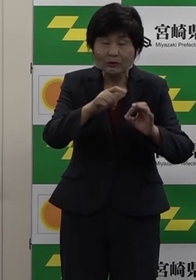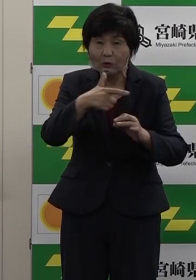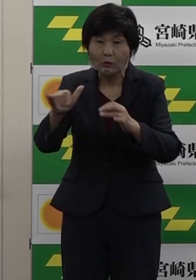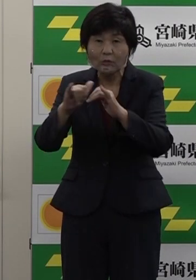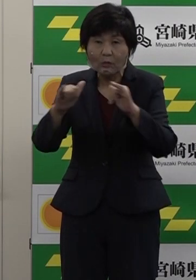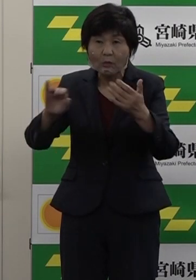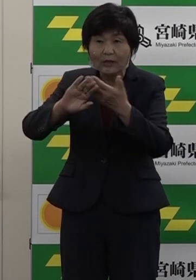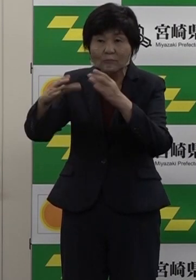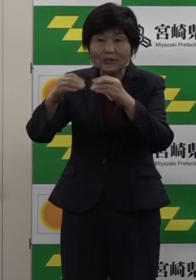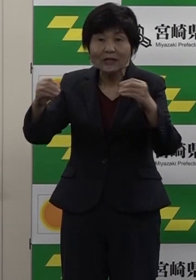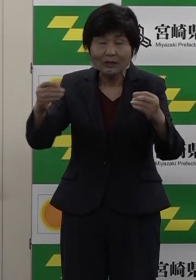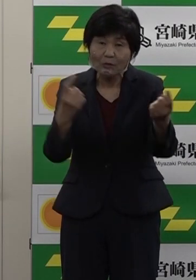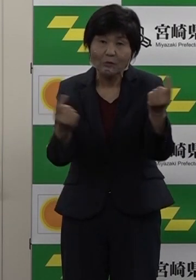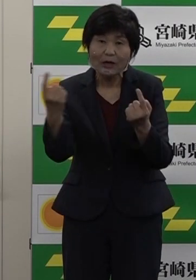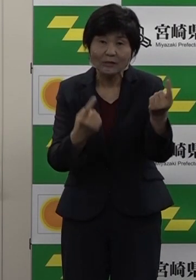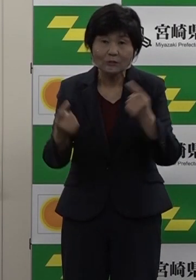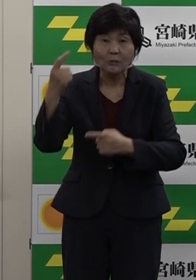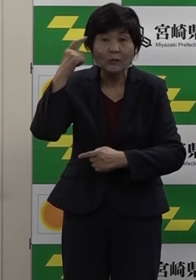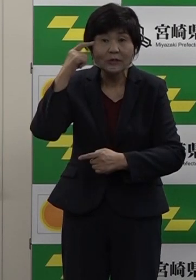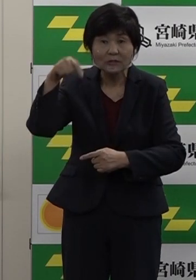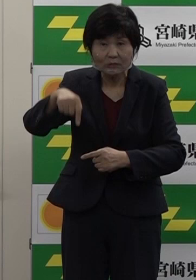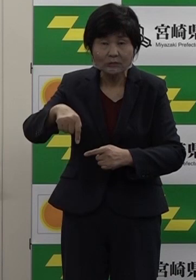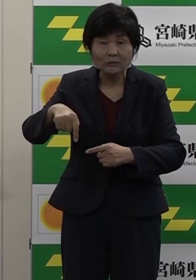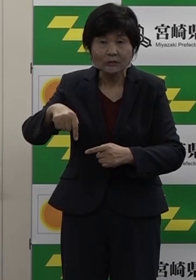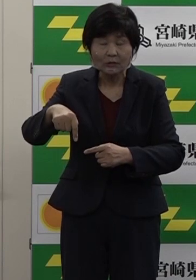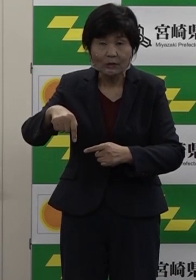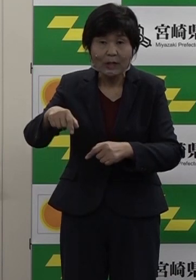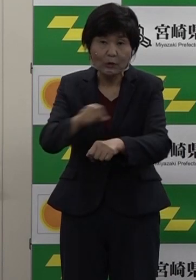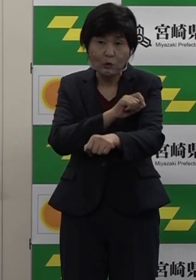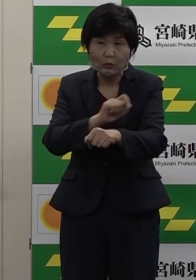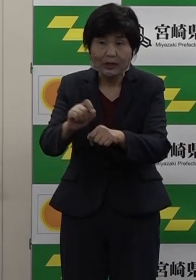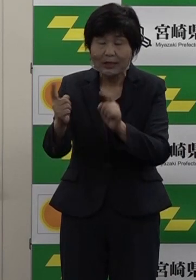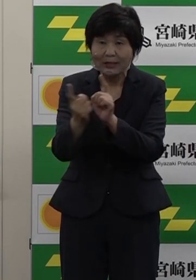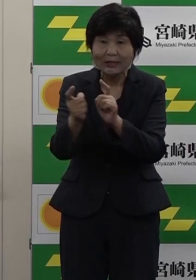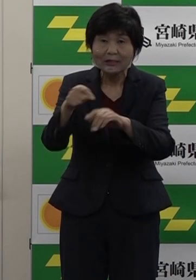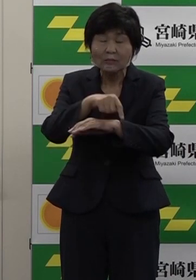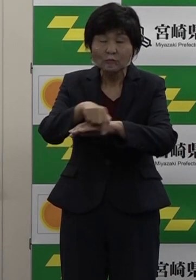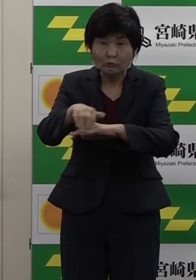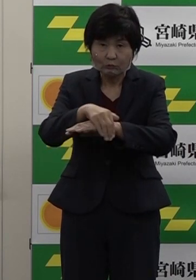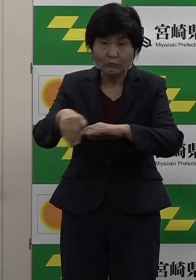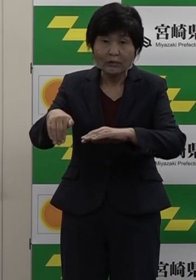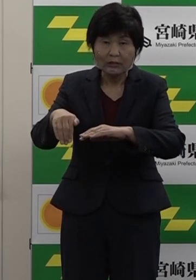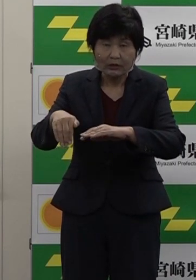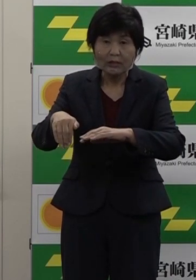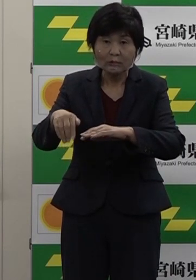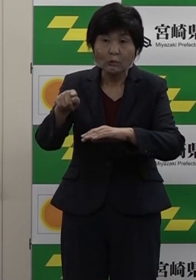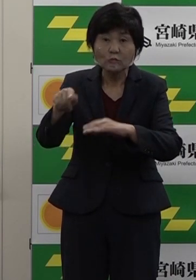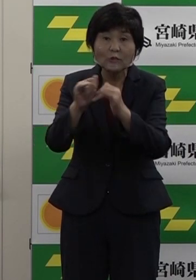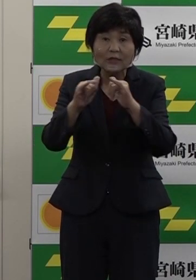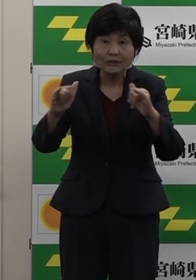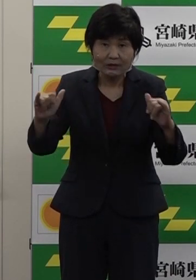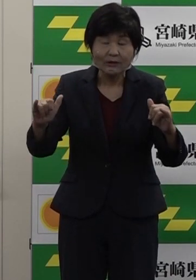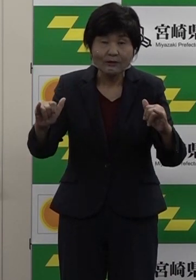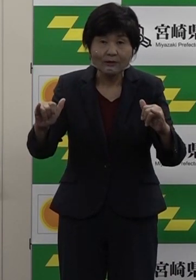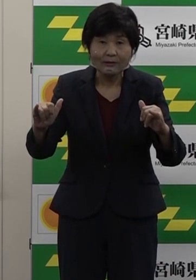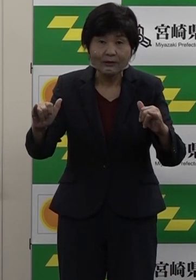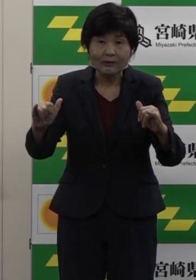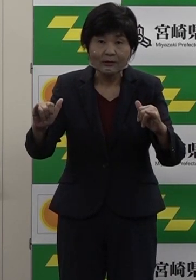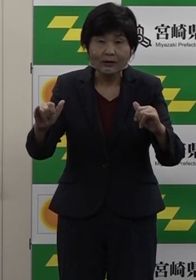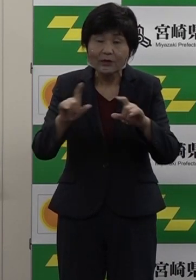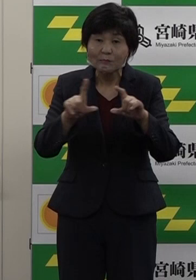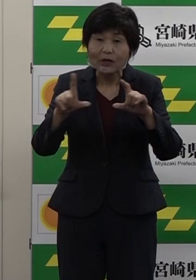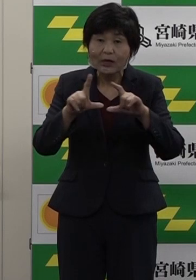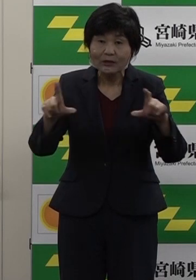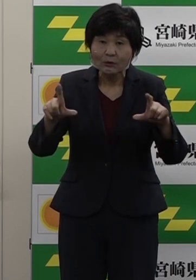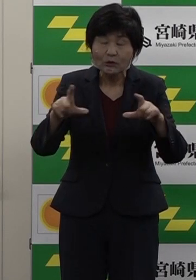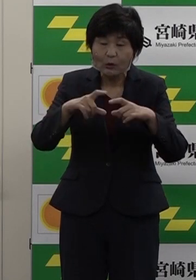をされるということになります。これはもう特別な対策でですね、そういった方が一般の国